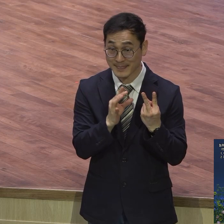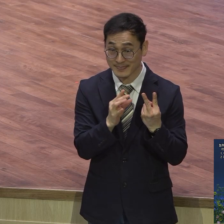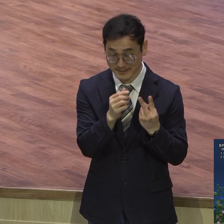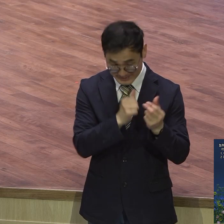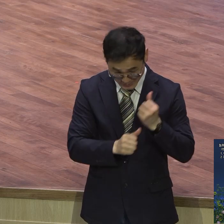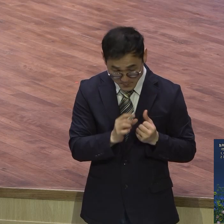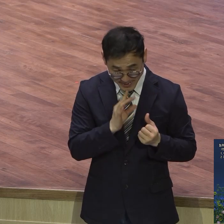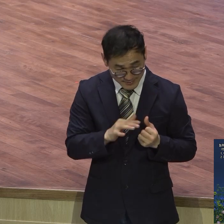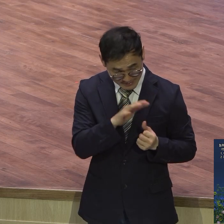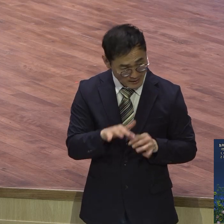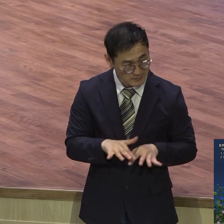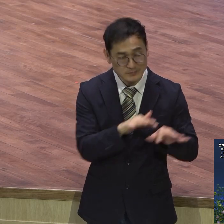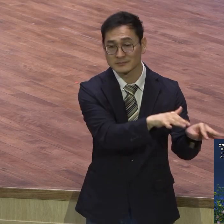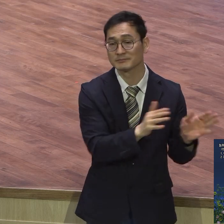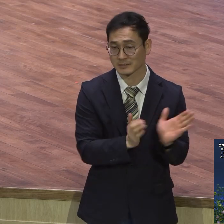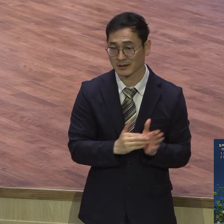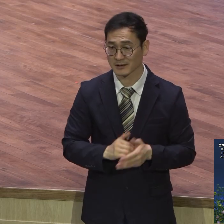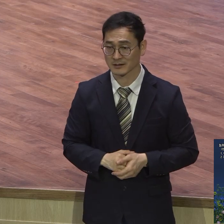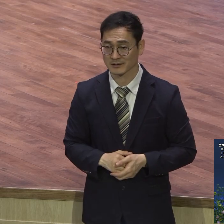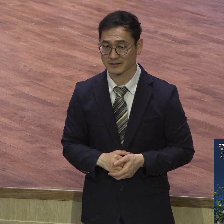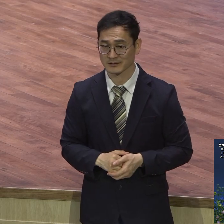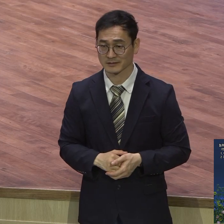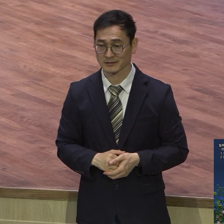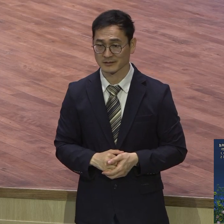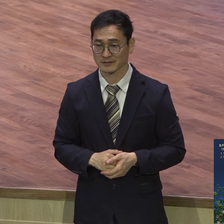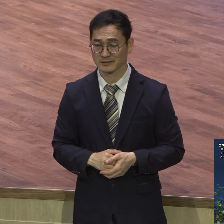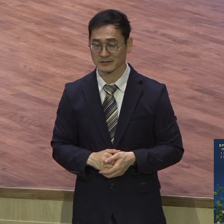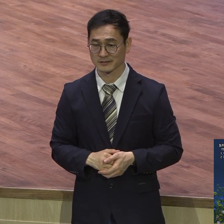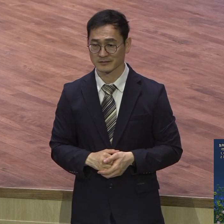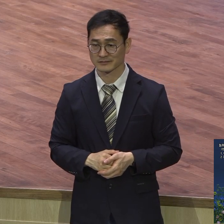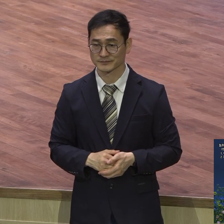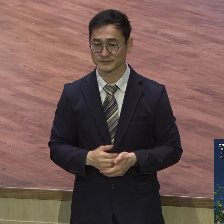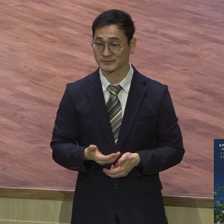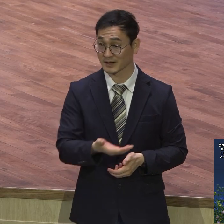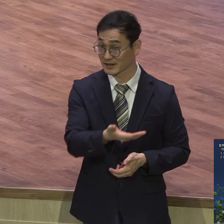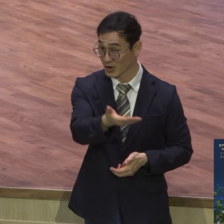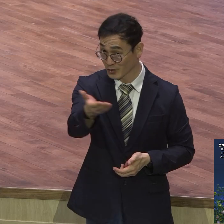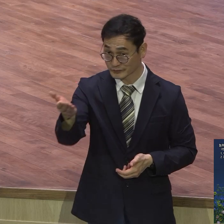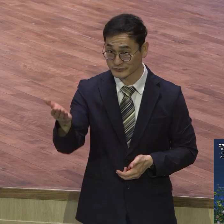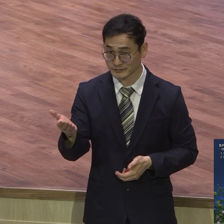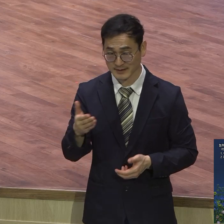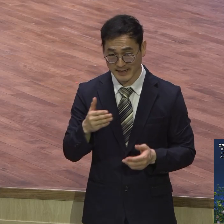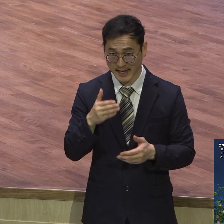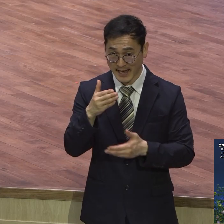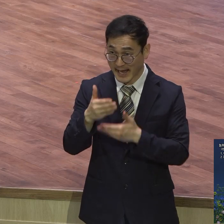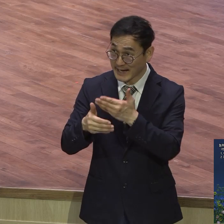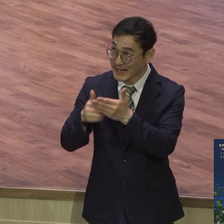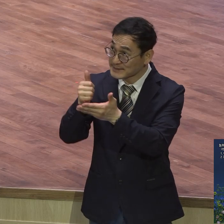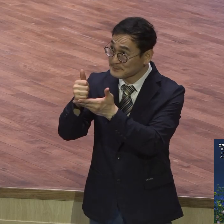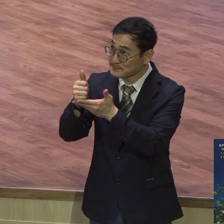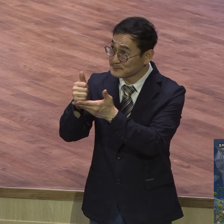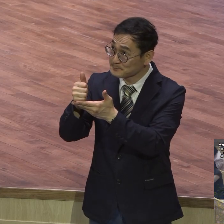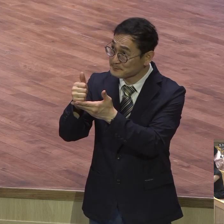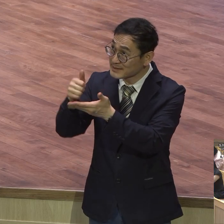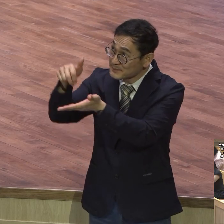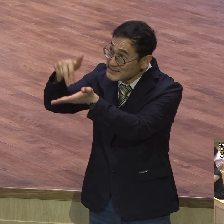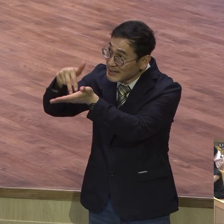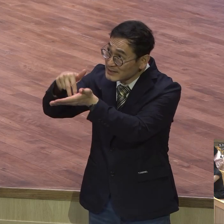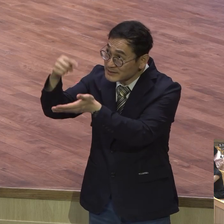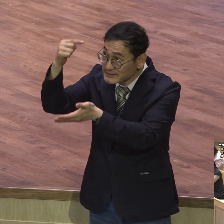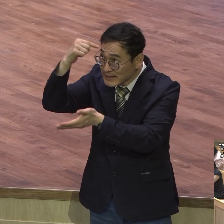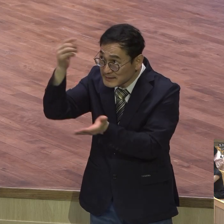영계자 성도는 갈랩처럼 하나님의 관점에서 환경 보시고 말씀에 따라 영적 해석하시기 바랍니다